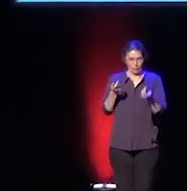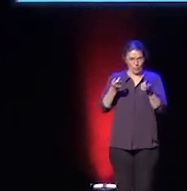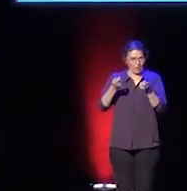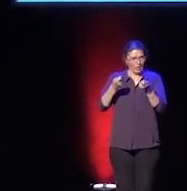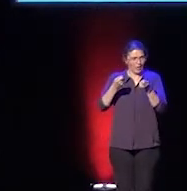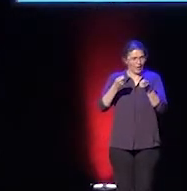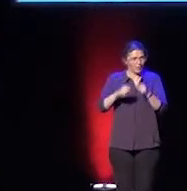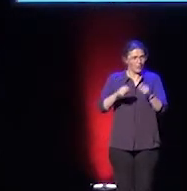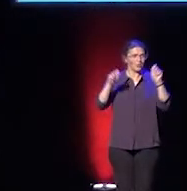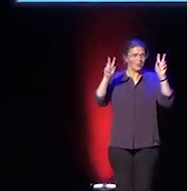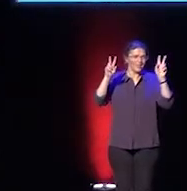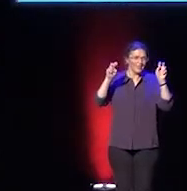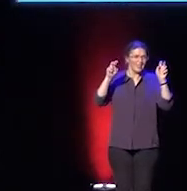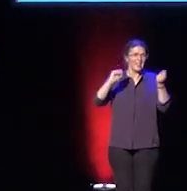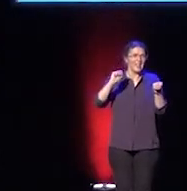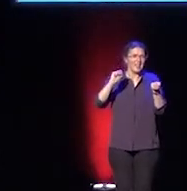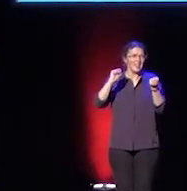diese sogenannte Reform,